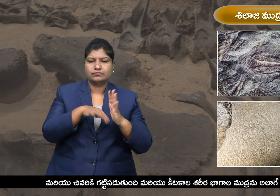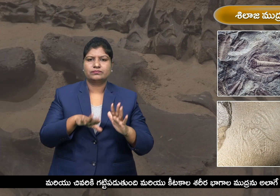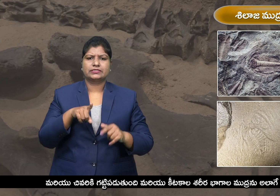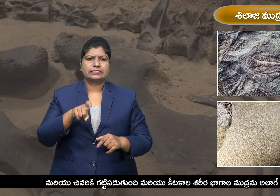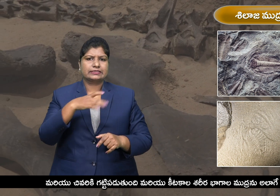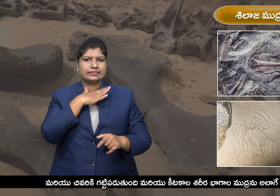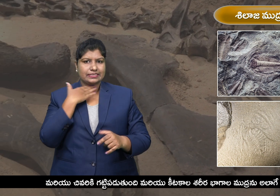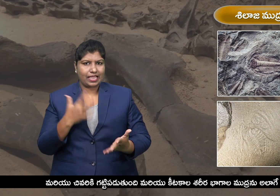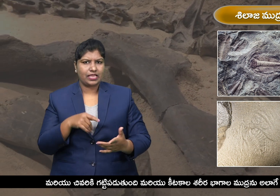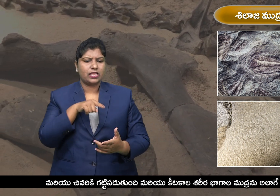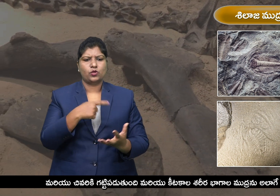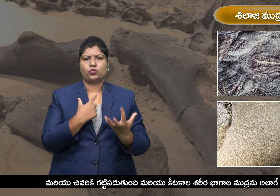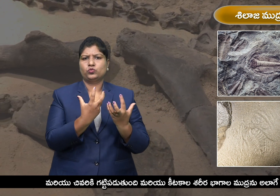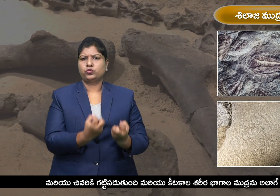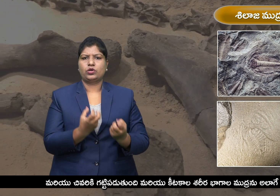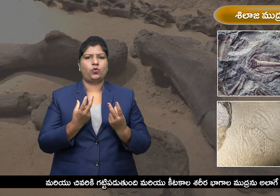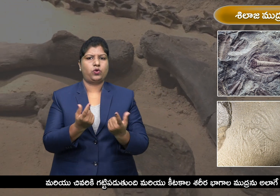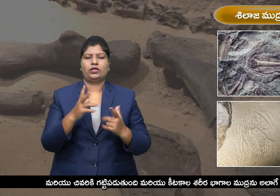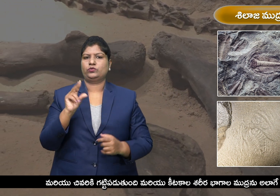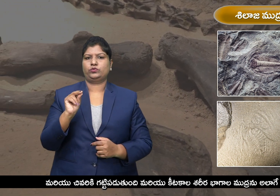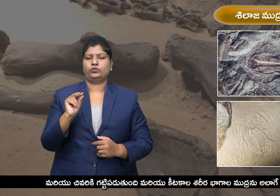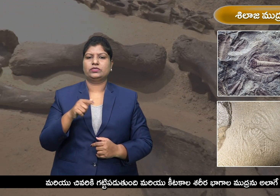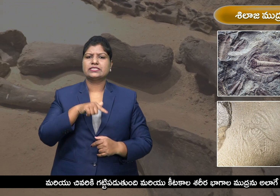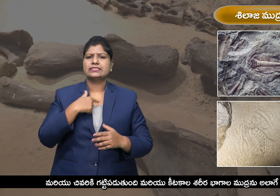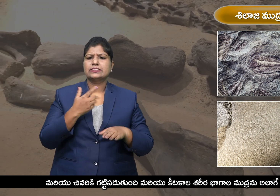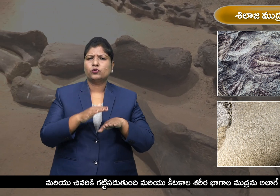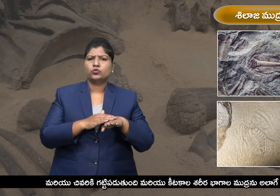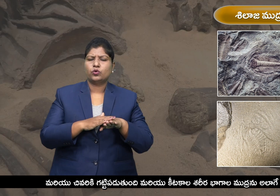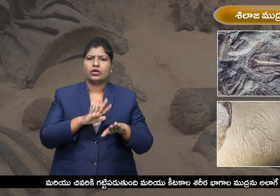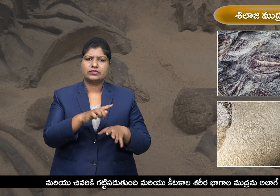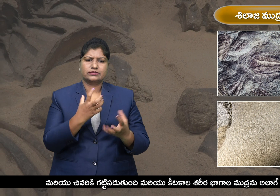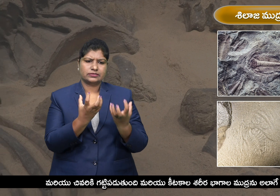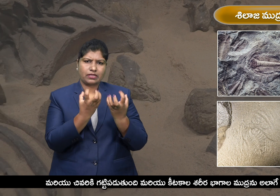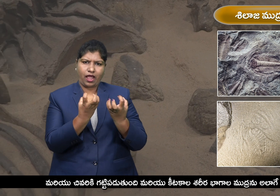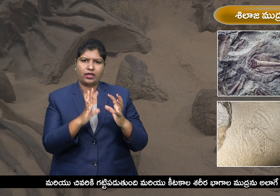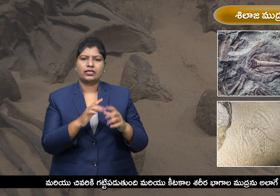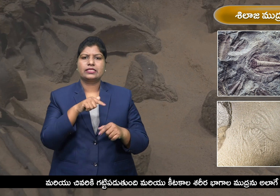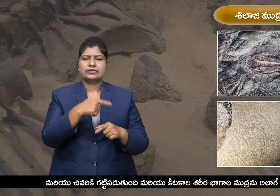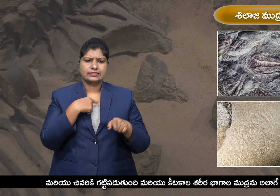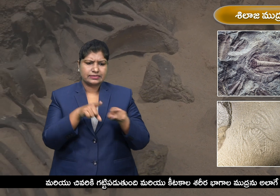చివరికి గట్టిపడుతుంది మరియు కీటకాల శరీర భాగాల ముద్రను అలాగే ఉంచుతుంది.